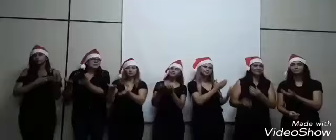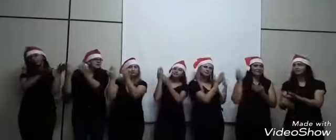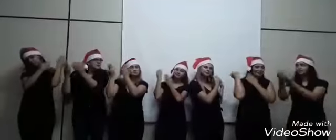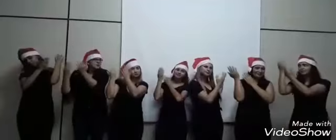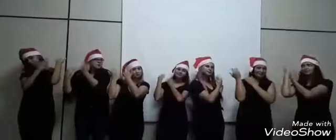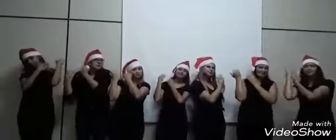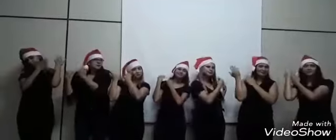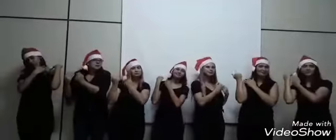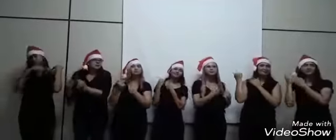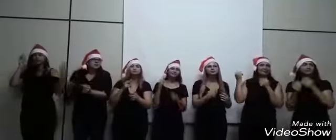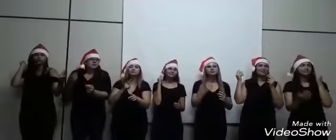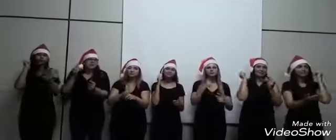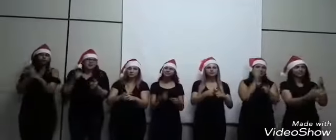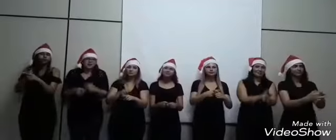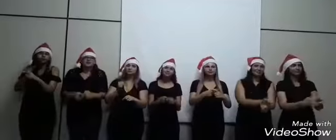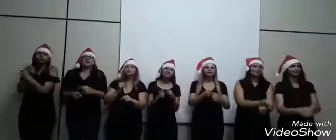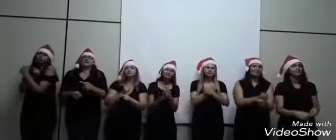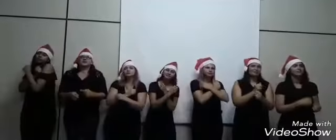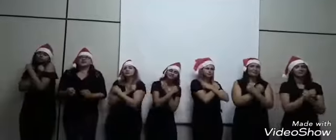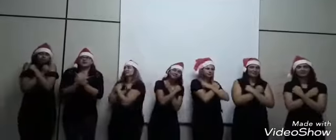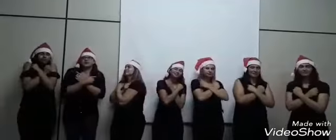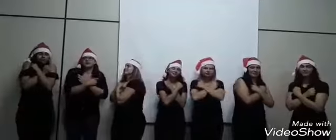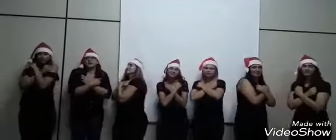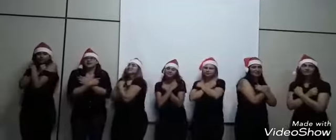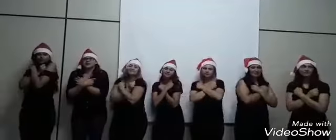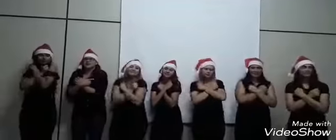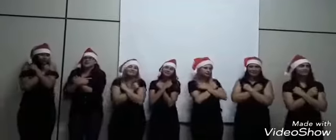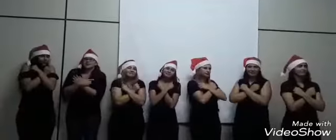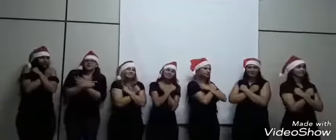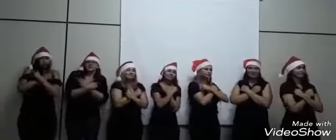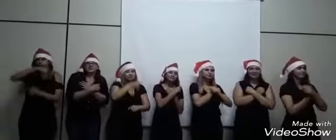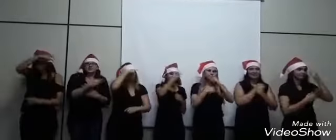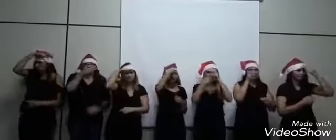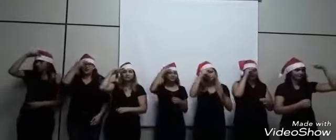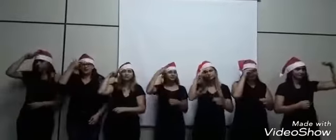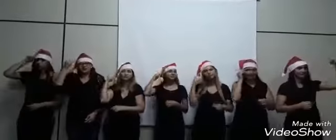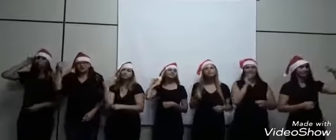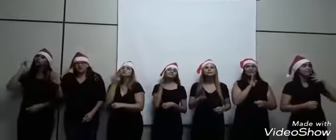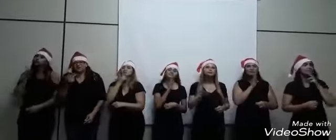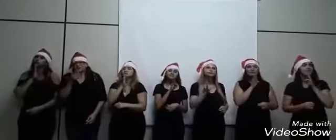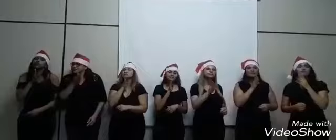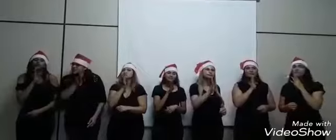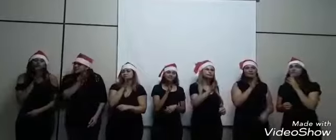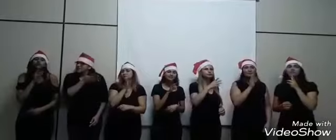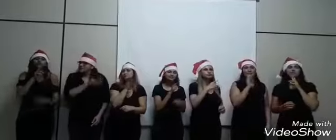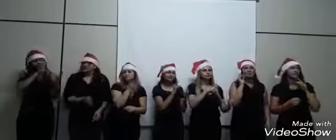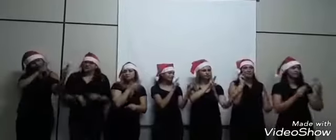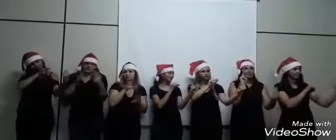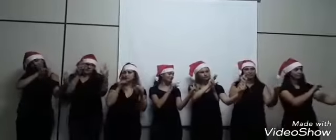amigos irão se abraçar Os desconhecidos irão se